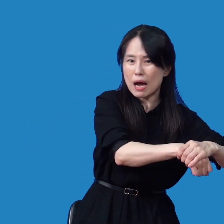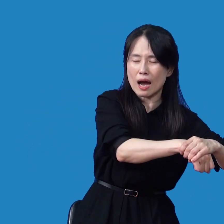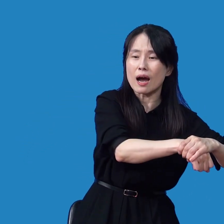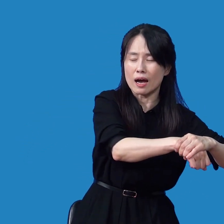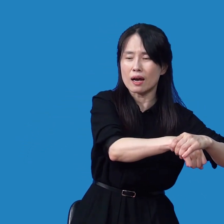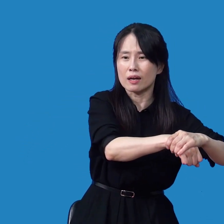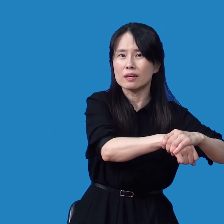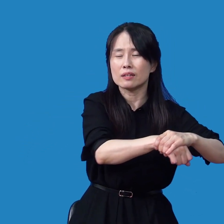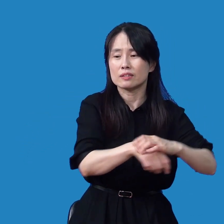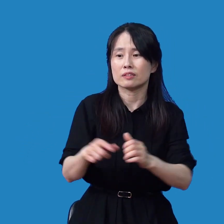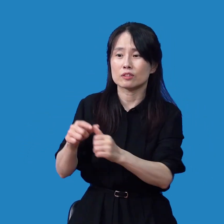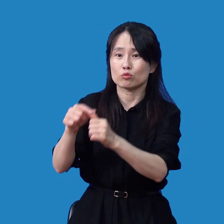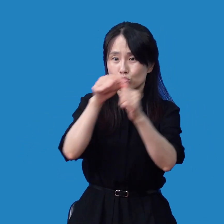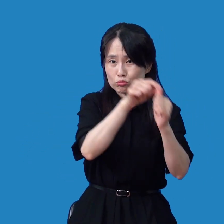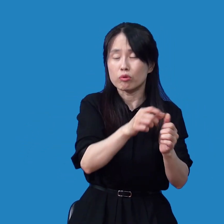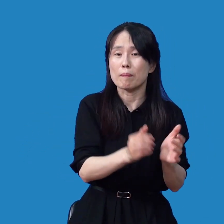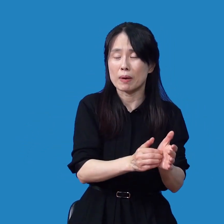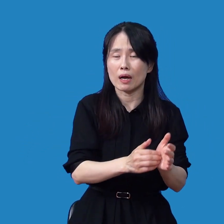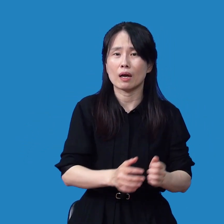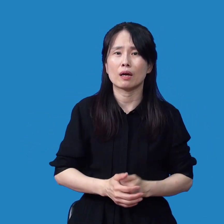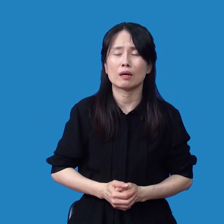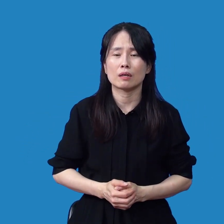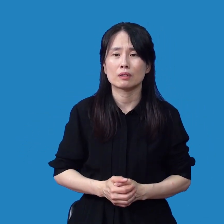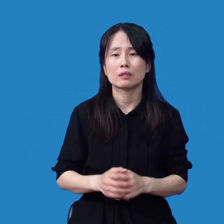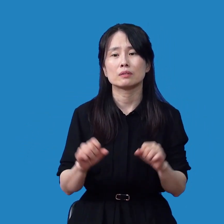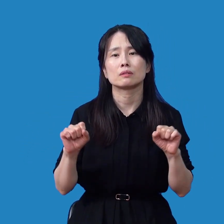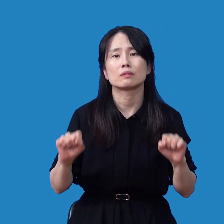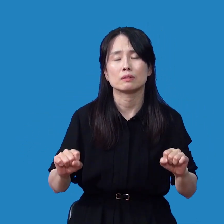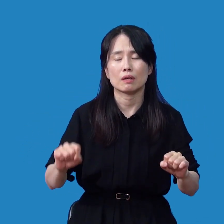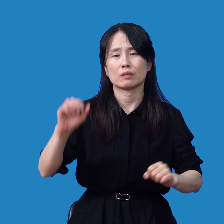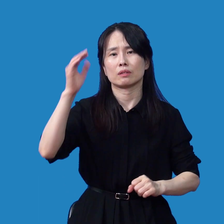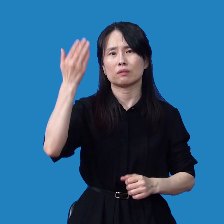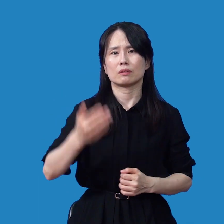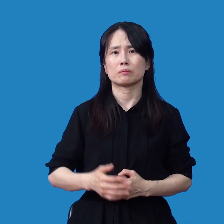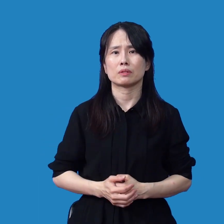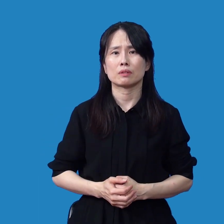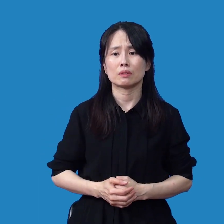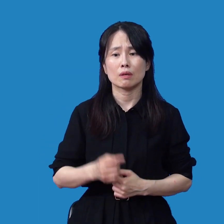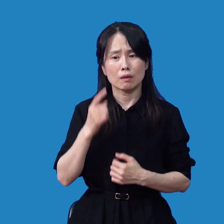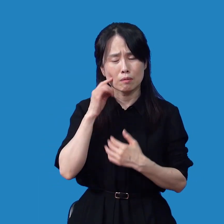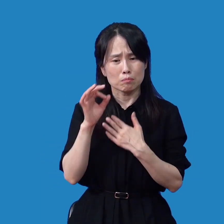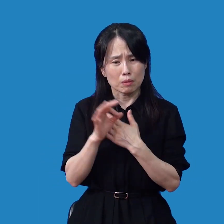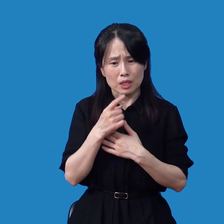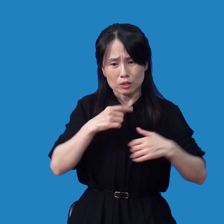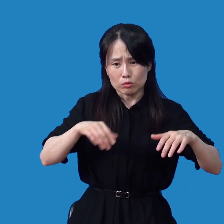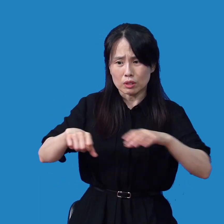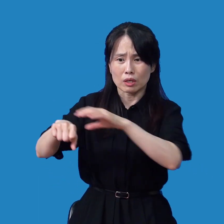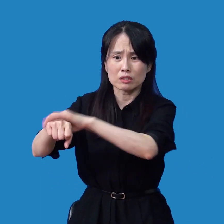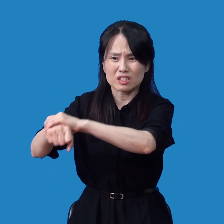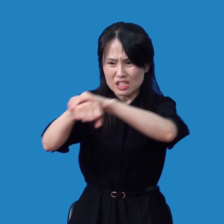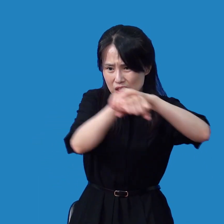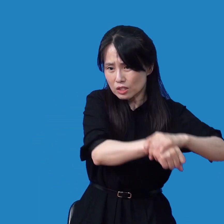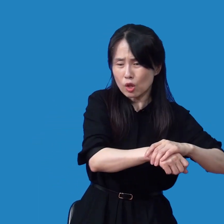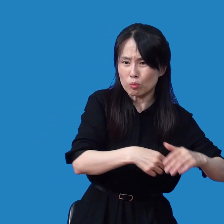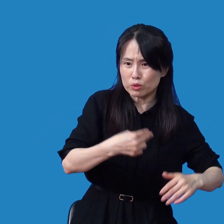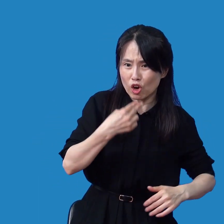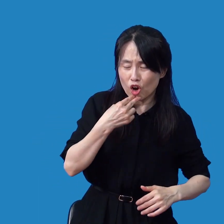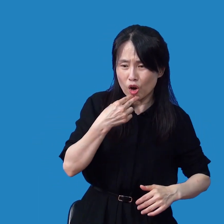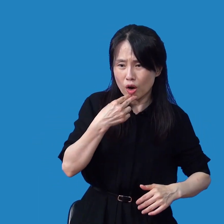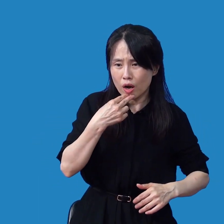밖으로 끄집어내었습니다. 그래서 살아났습니다. 만약 그렇게 하지 않았다면